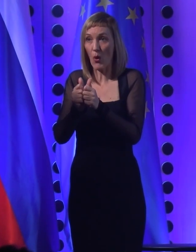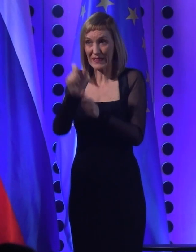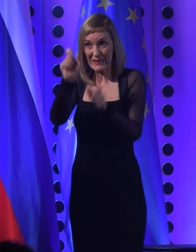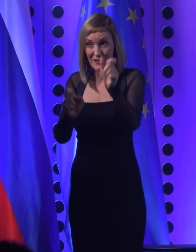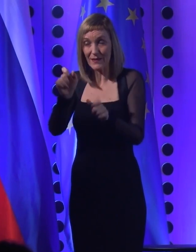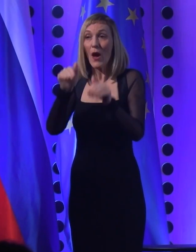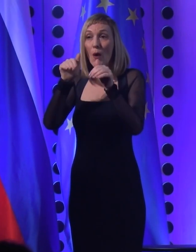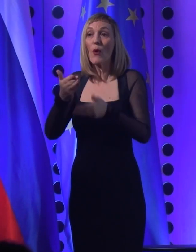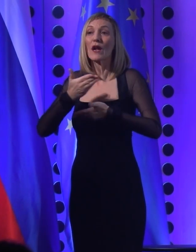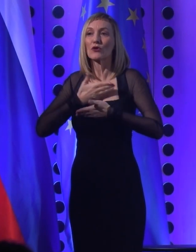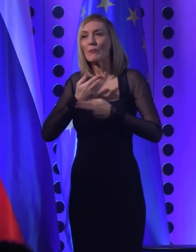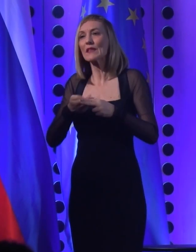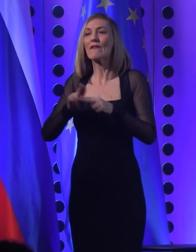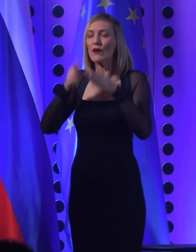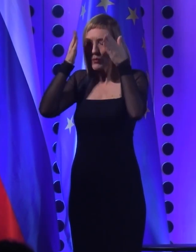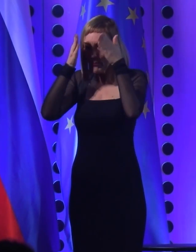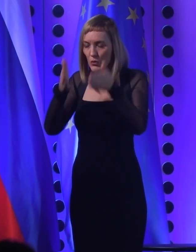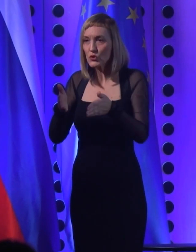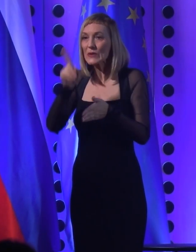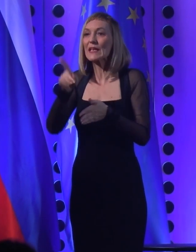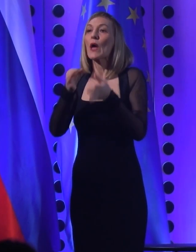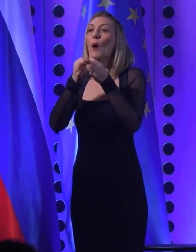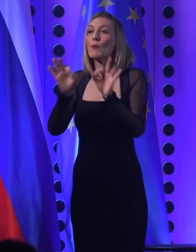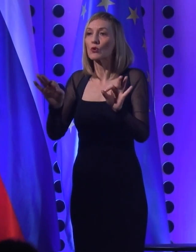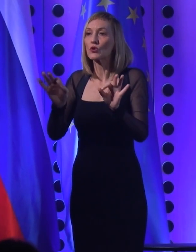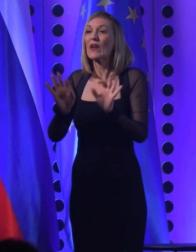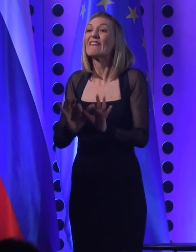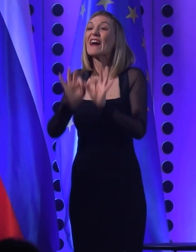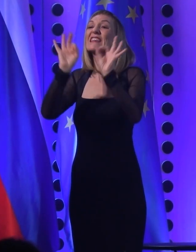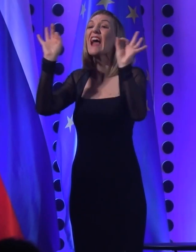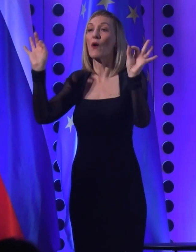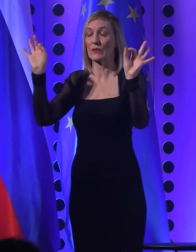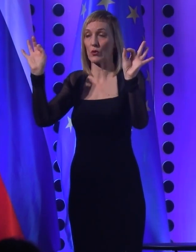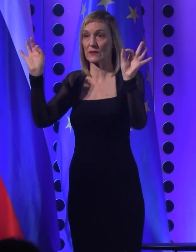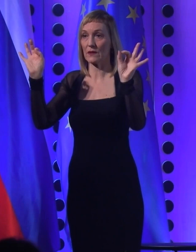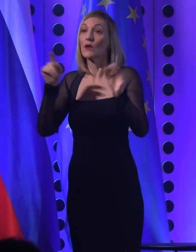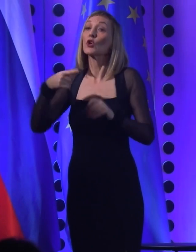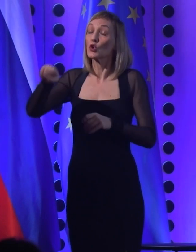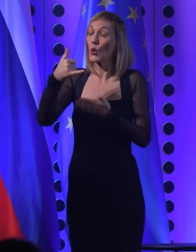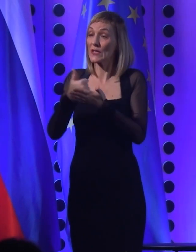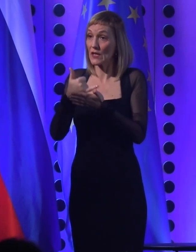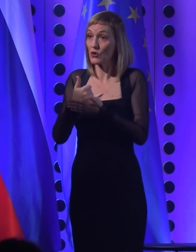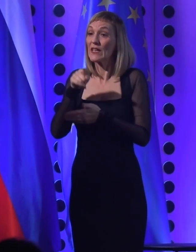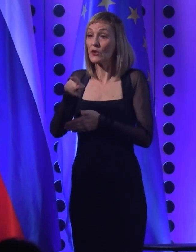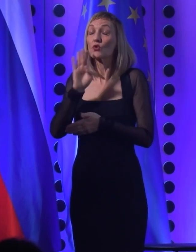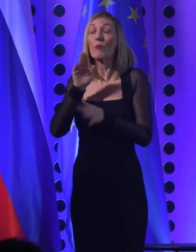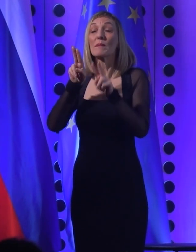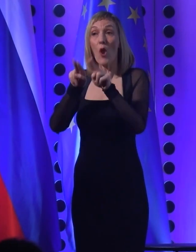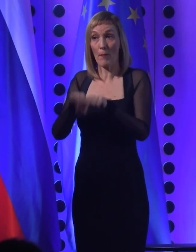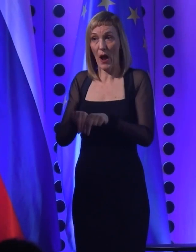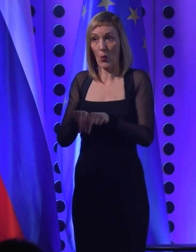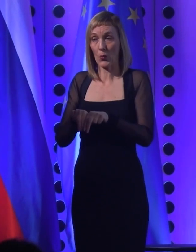parašportniki morali dobiti več pozornosti in prostora v javnostih. To si zaslužite in tako bi bilo